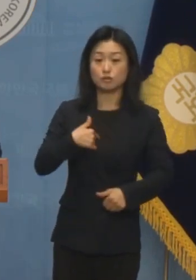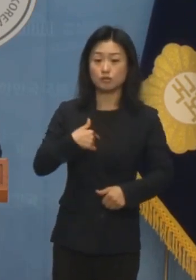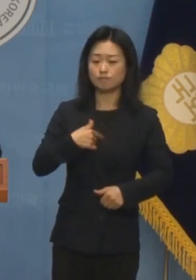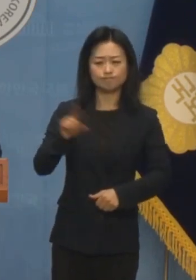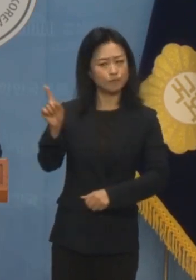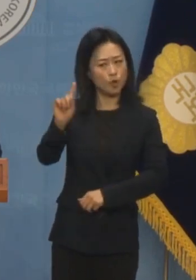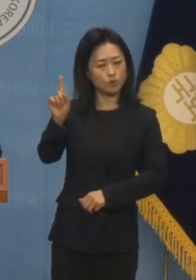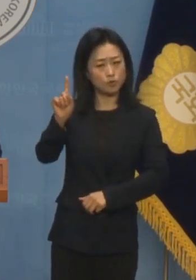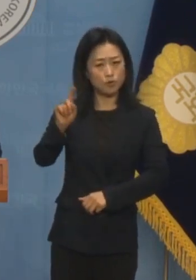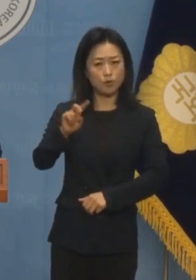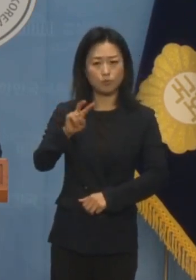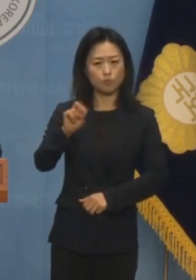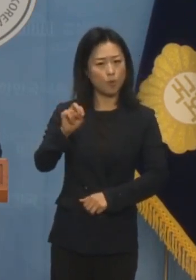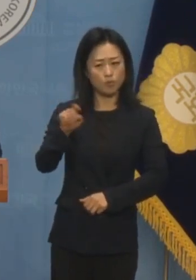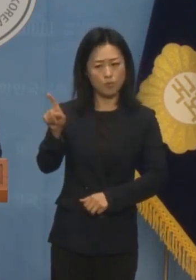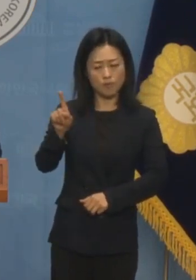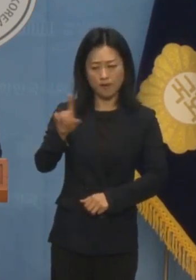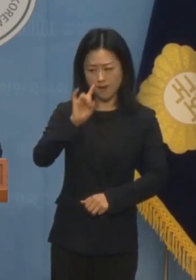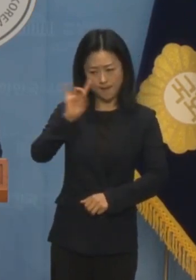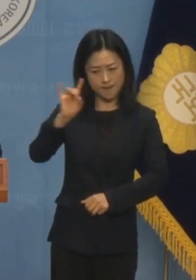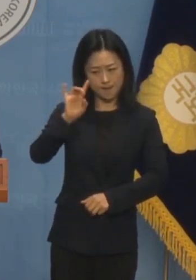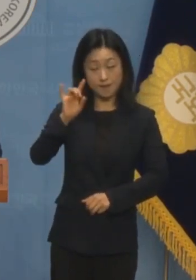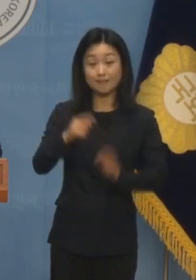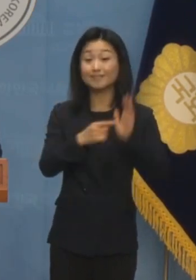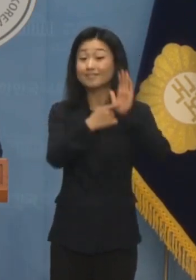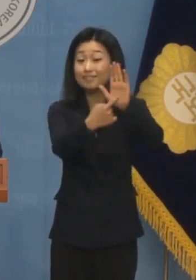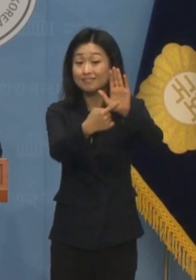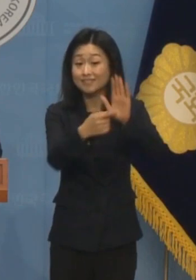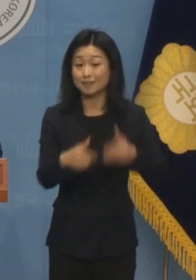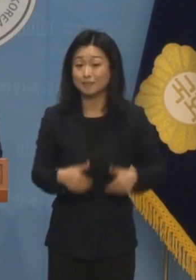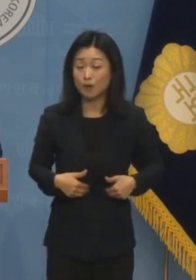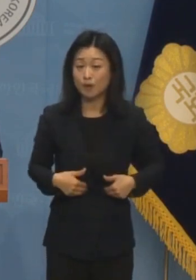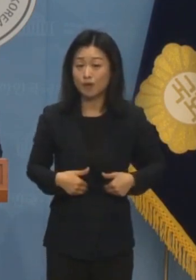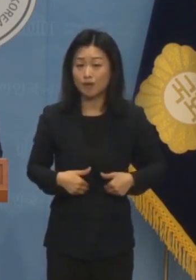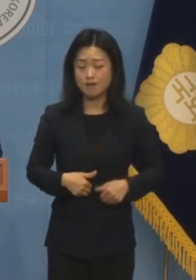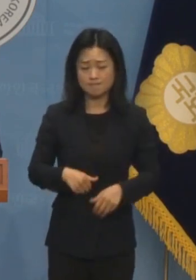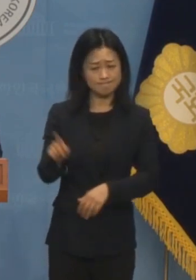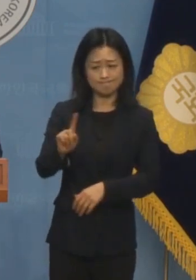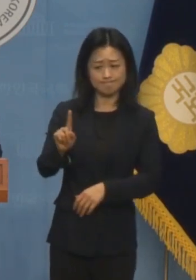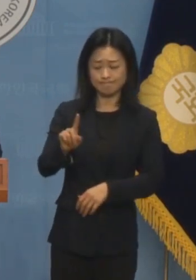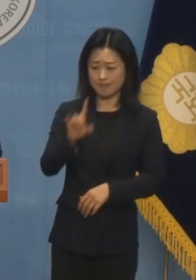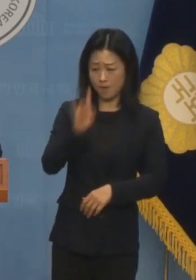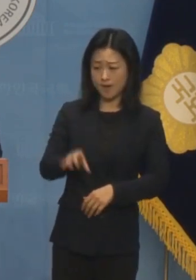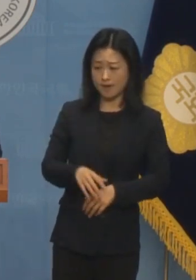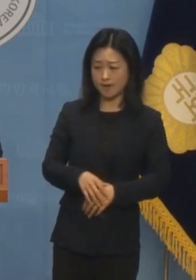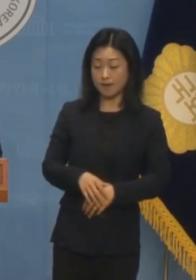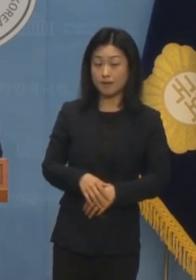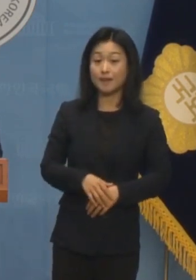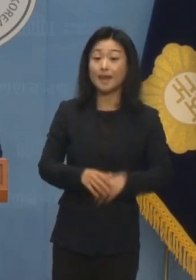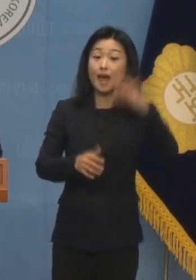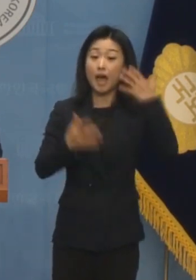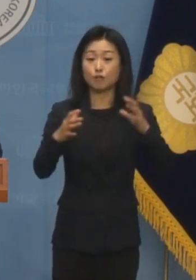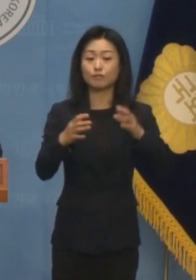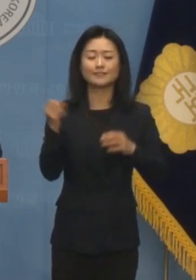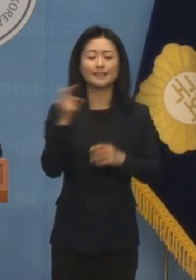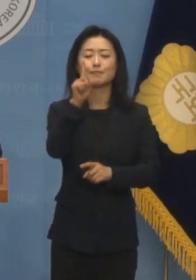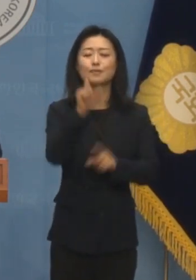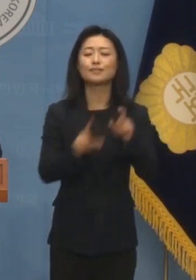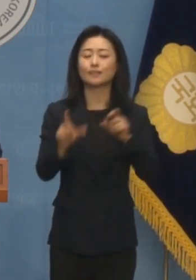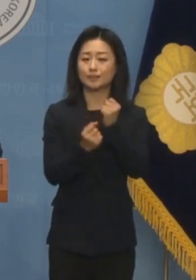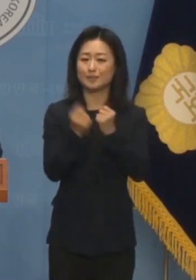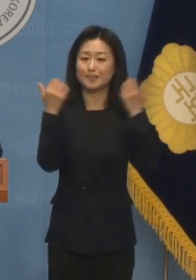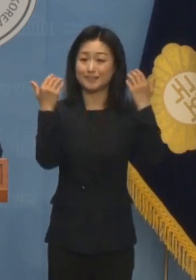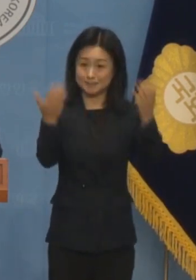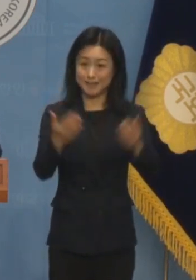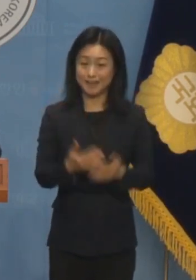있는 대한민국의 대한민국이 되어야 합니다 노라고 말 할수 있는 대한민국이 되어야 한다 다시 한번 강조드리고